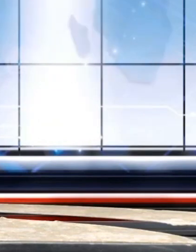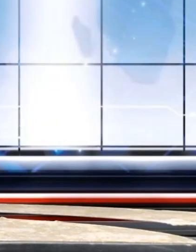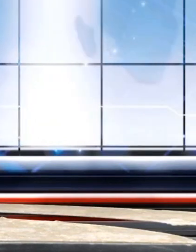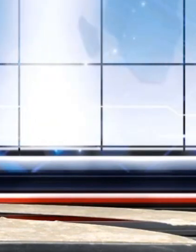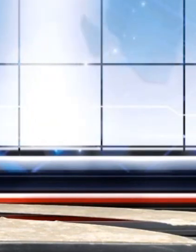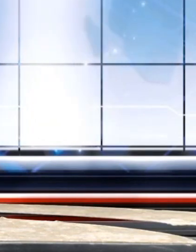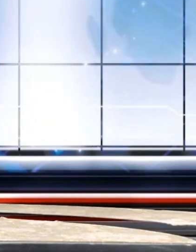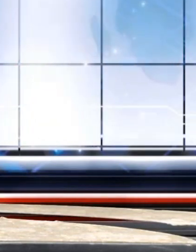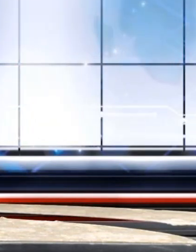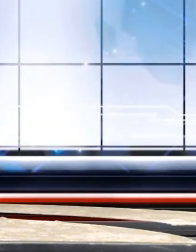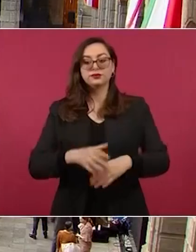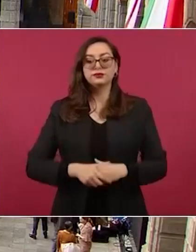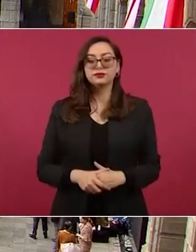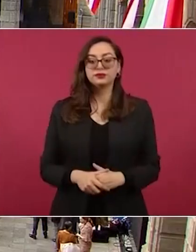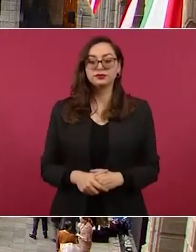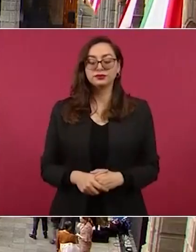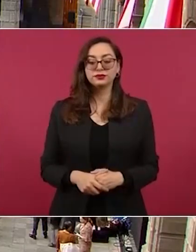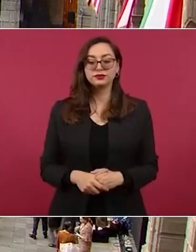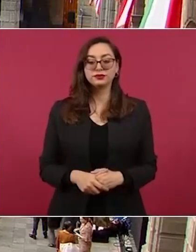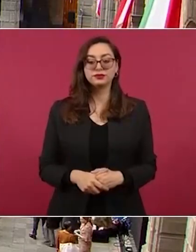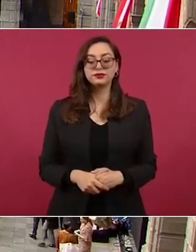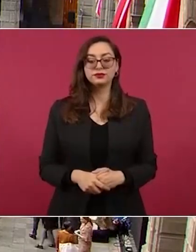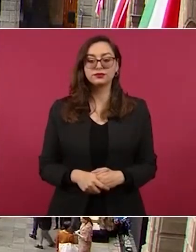រិកខាងជើងប្រចាំឆ្នាំ